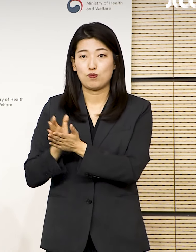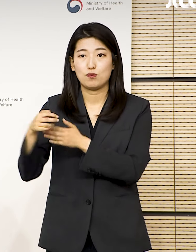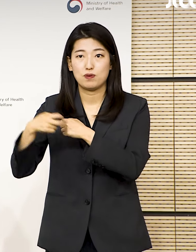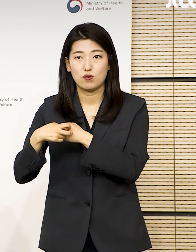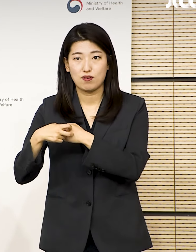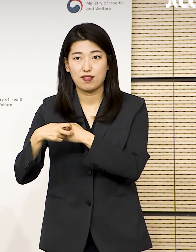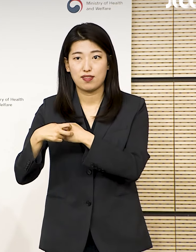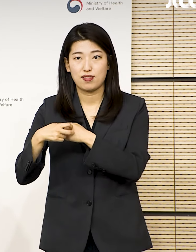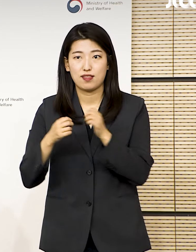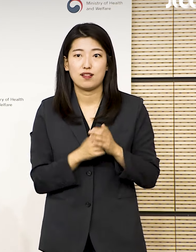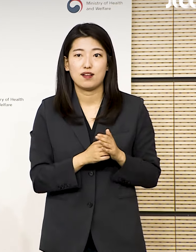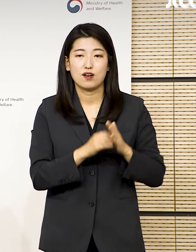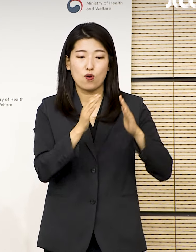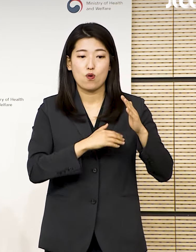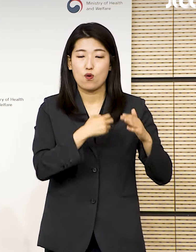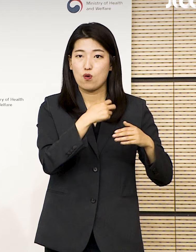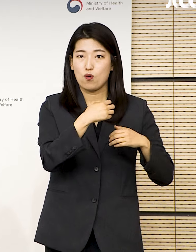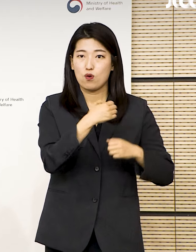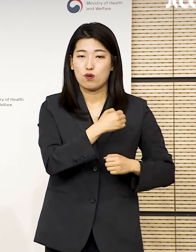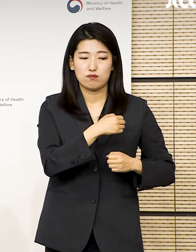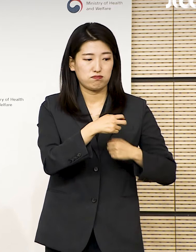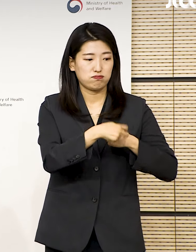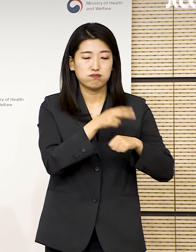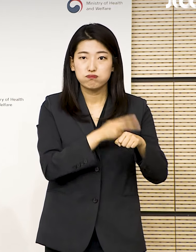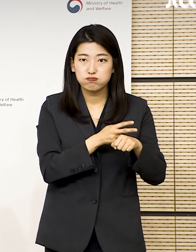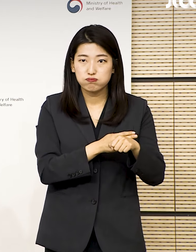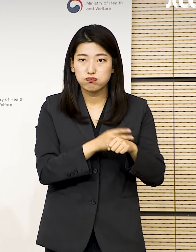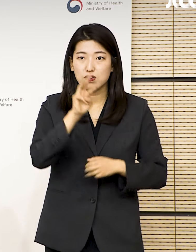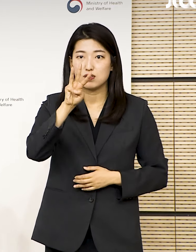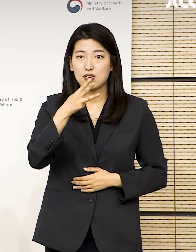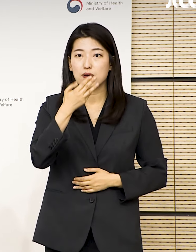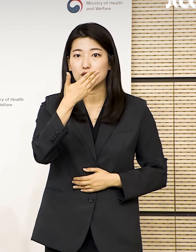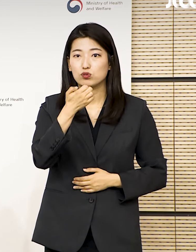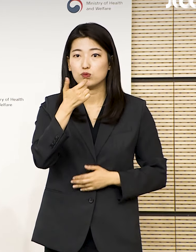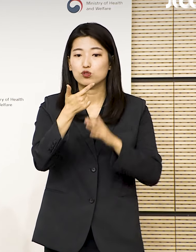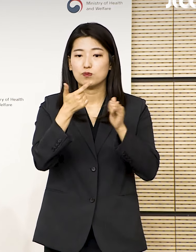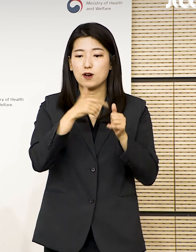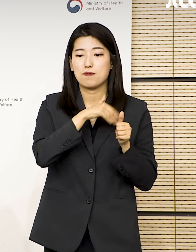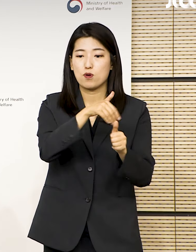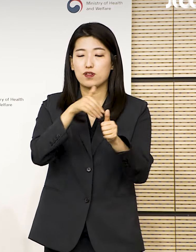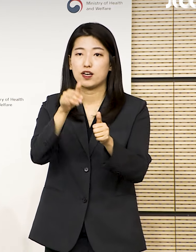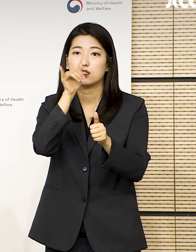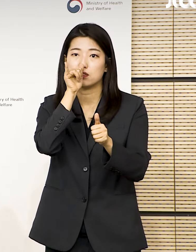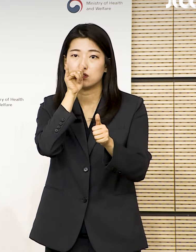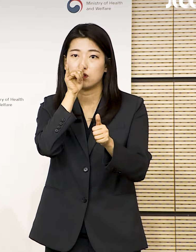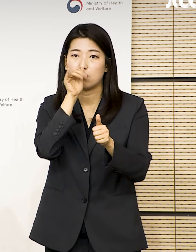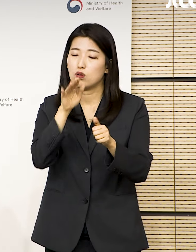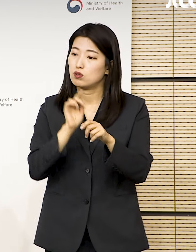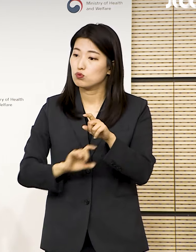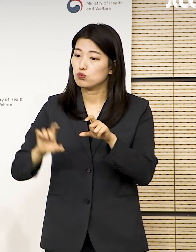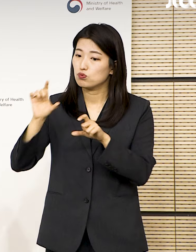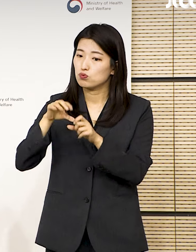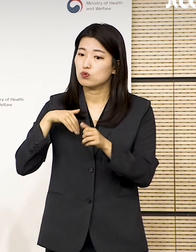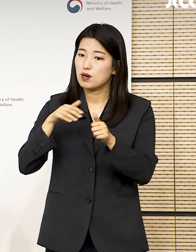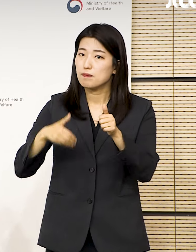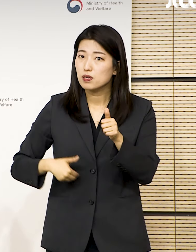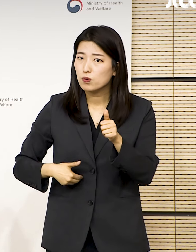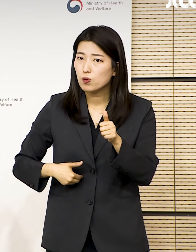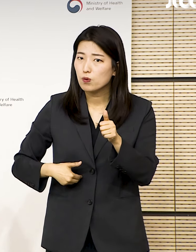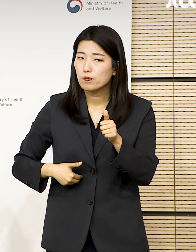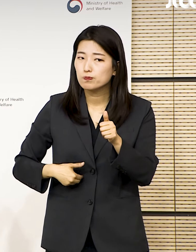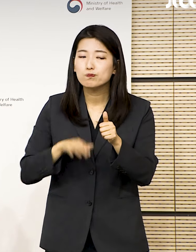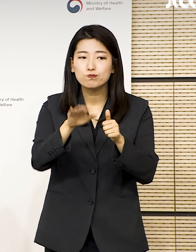총 63개소 의료 기관에 396명의 지원 근무 중이며 추가 지원 필요 여부에 대해 의료기관